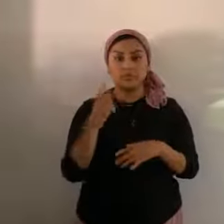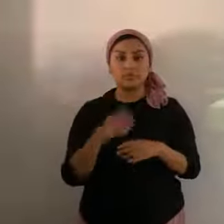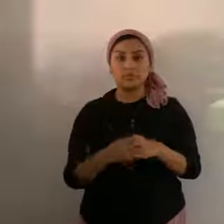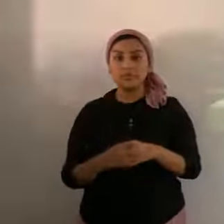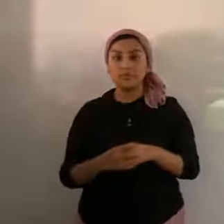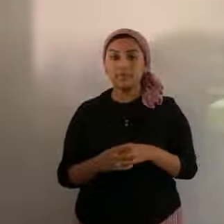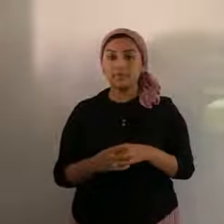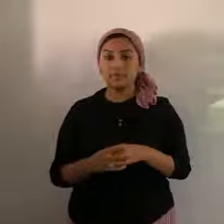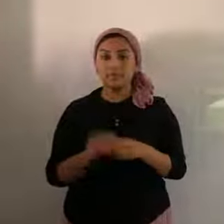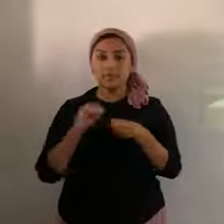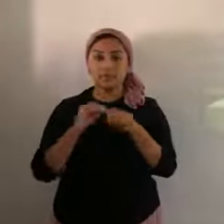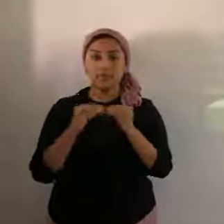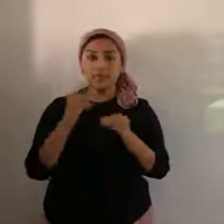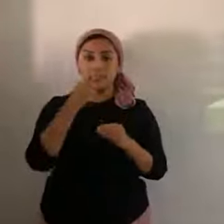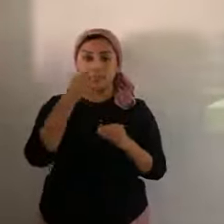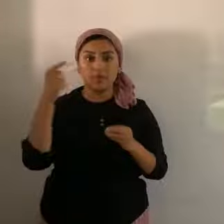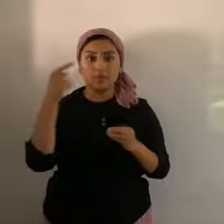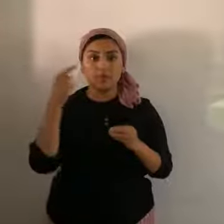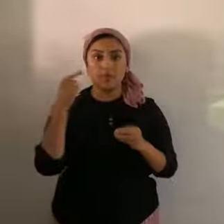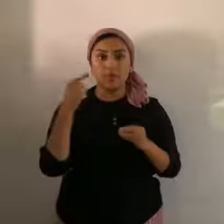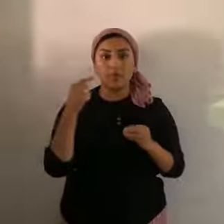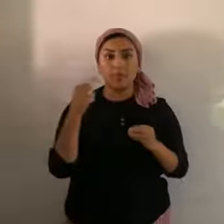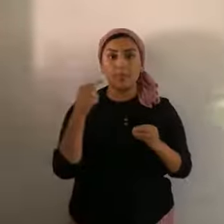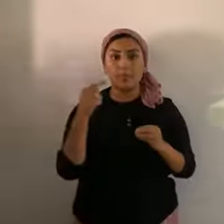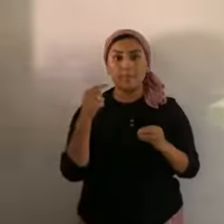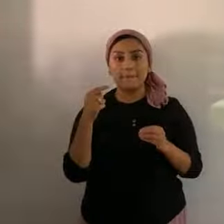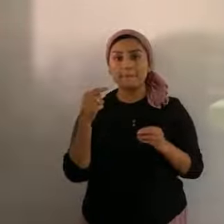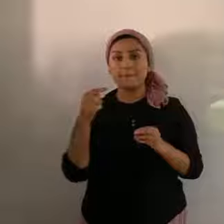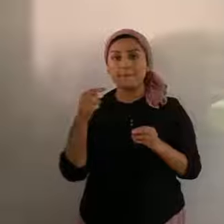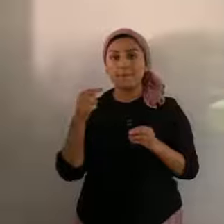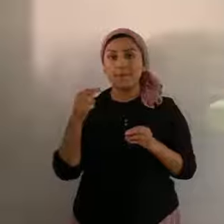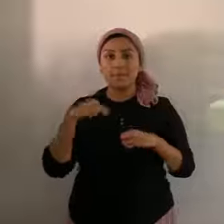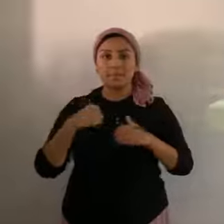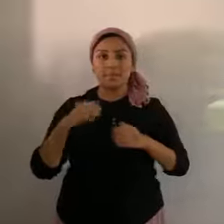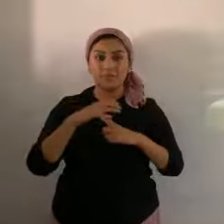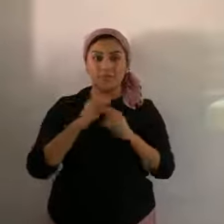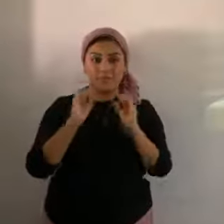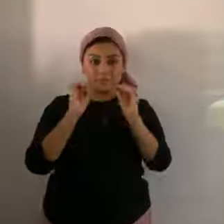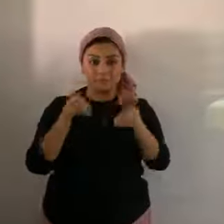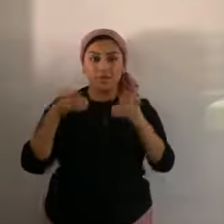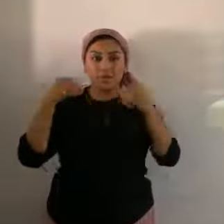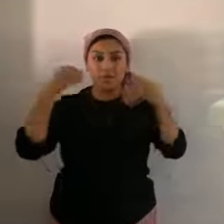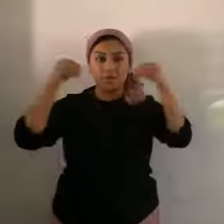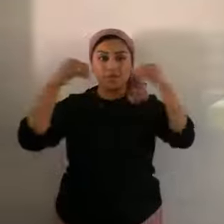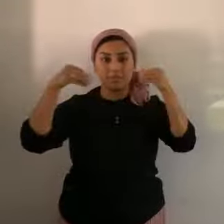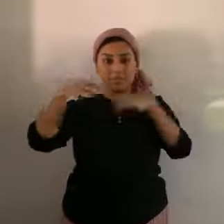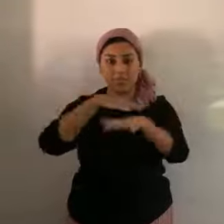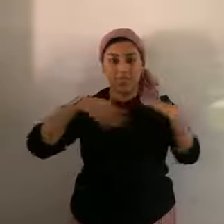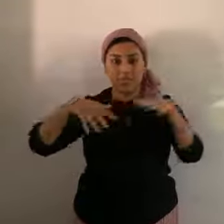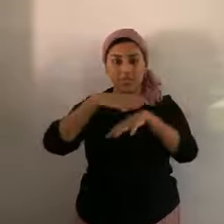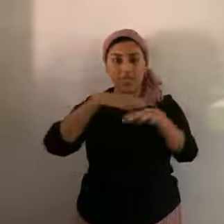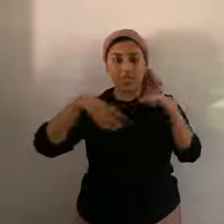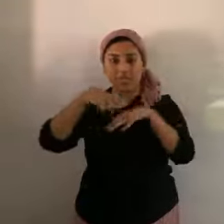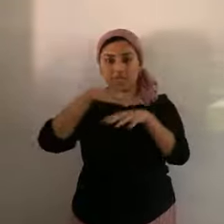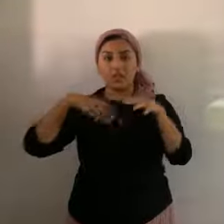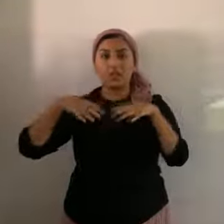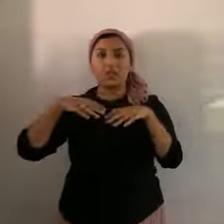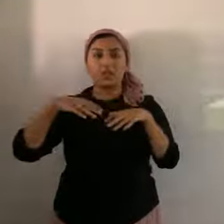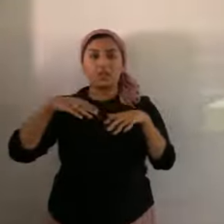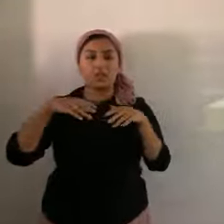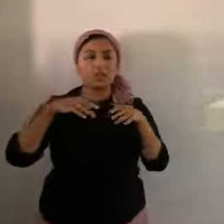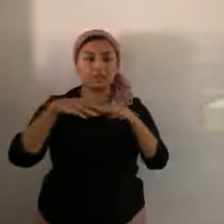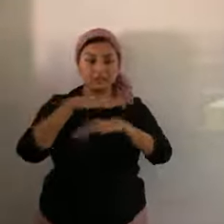ver, uno, Caifás pone un mercado en el área de los gentiles, en el templo, corrompe el templo,